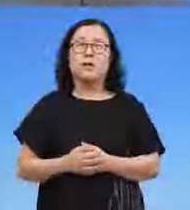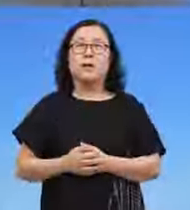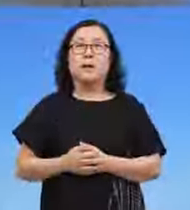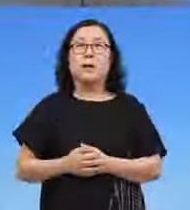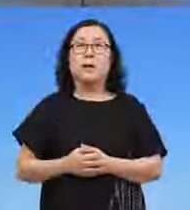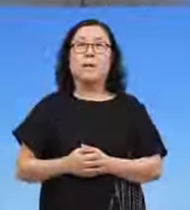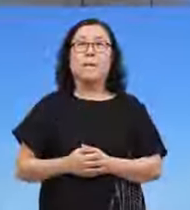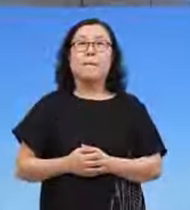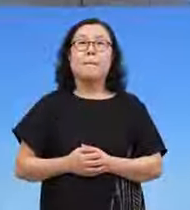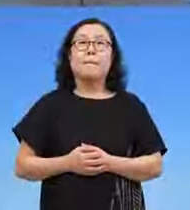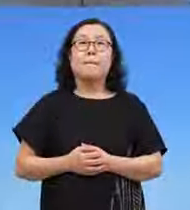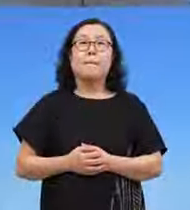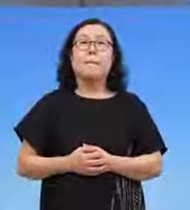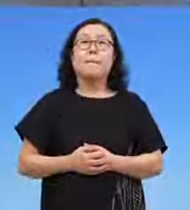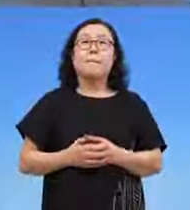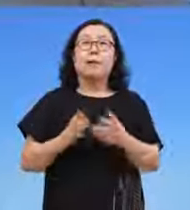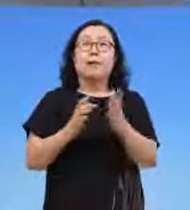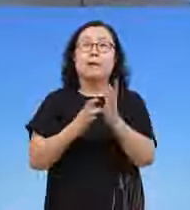겁니다.